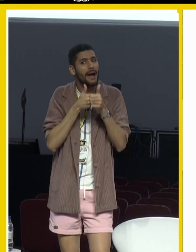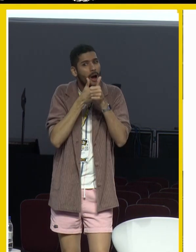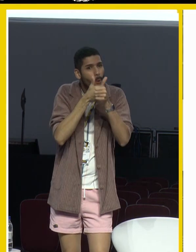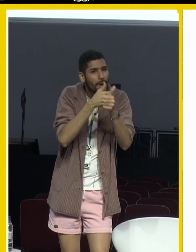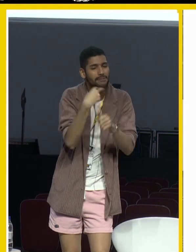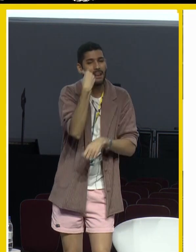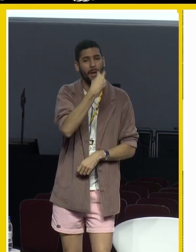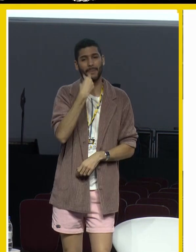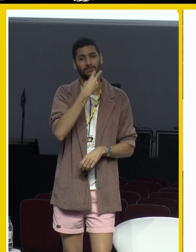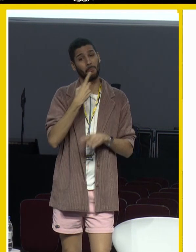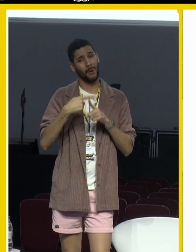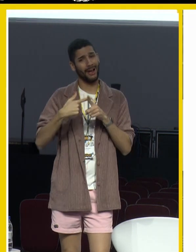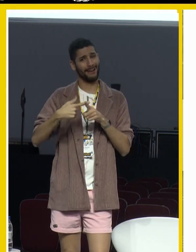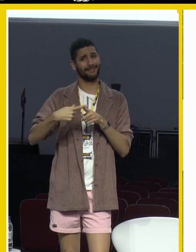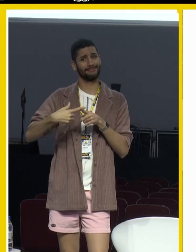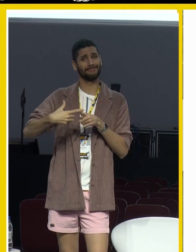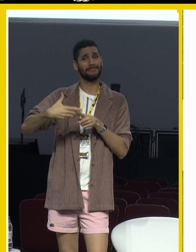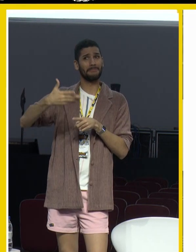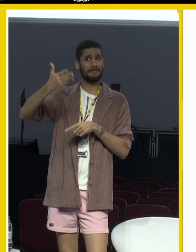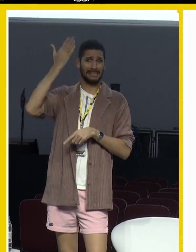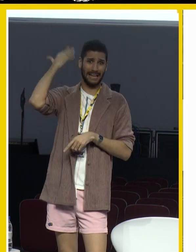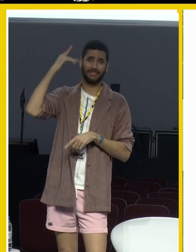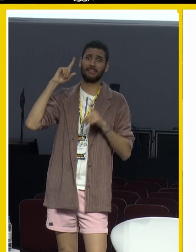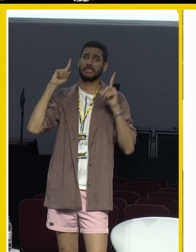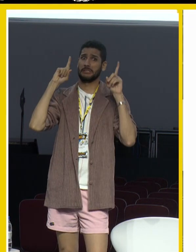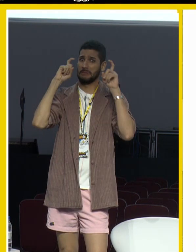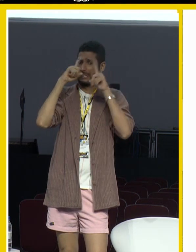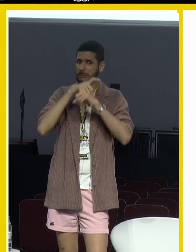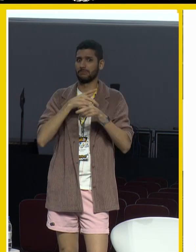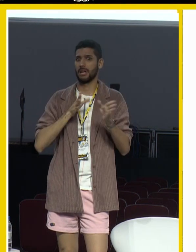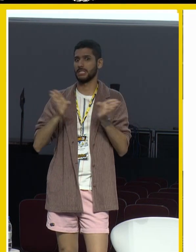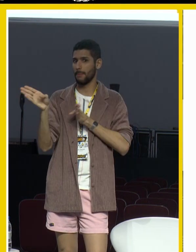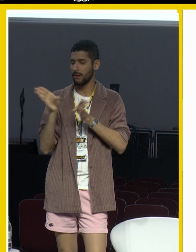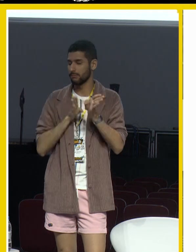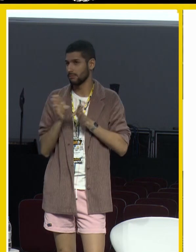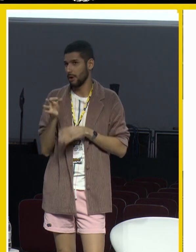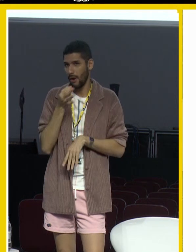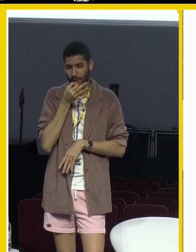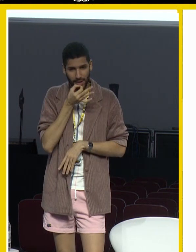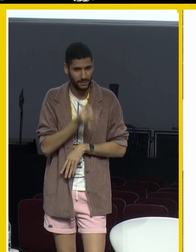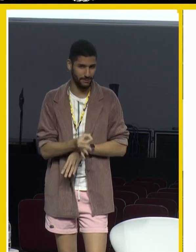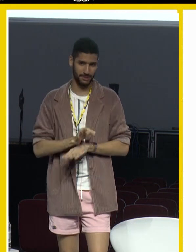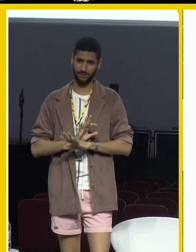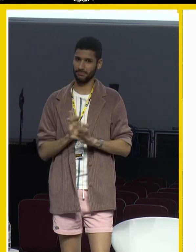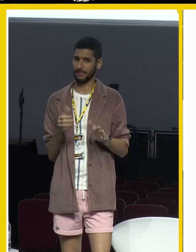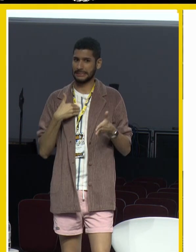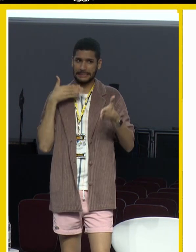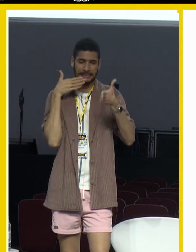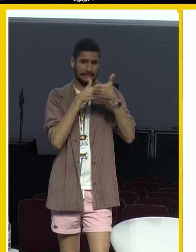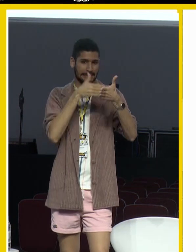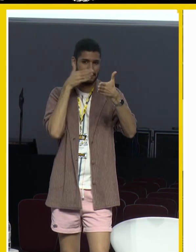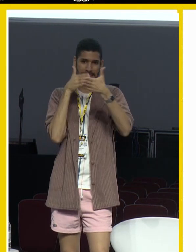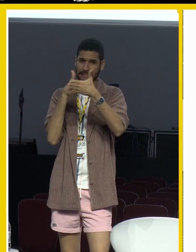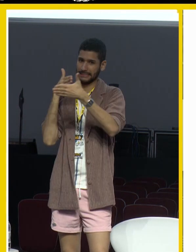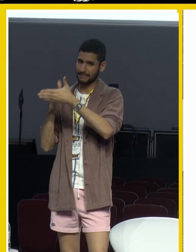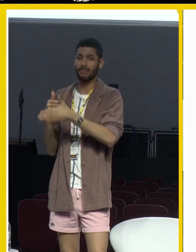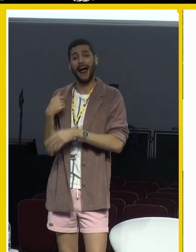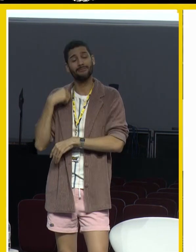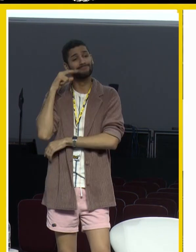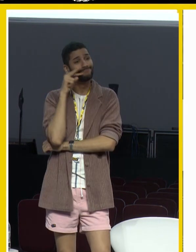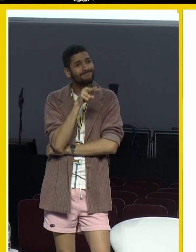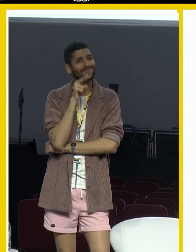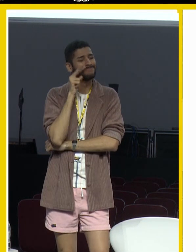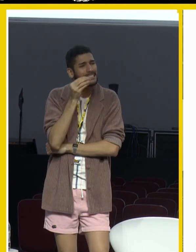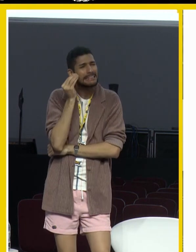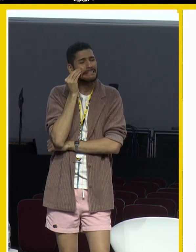consegui acompanhar muitas coisas por que fazer eu faço a leitura labial e aí eu consegui acompanhar mas é muito difícil